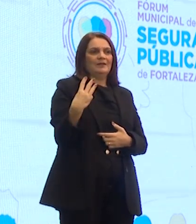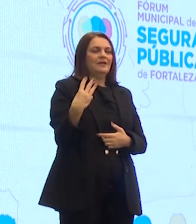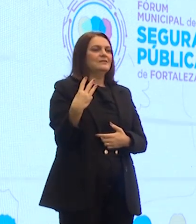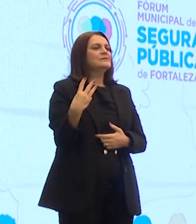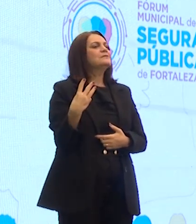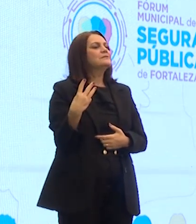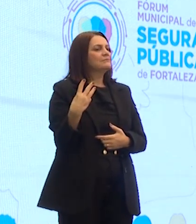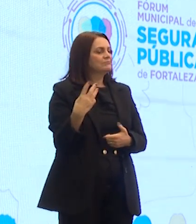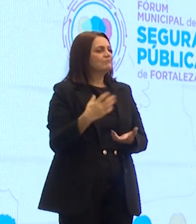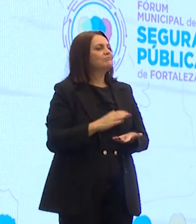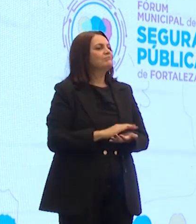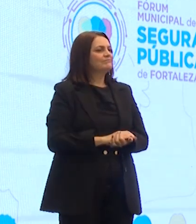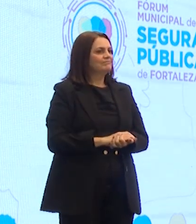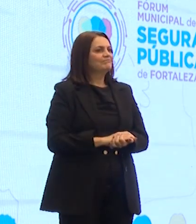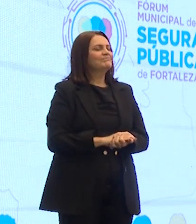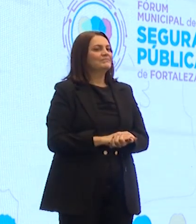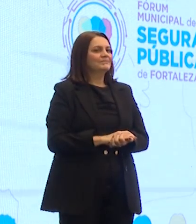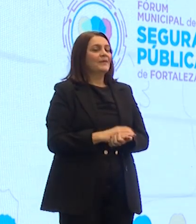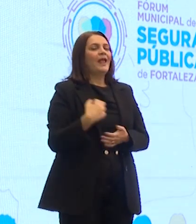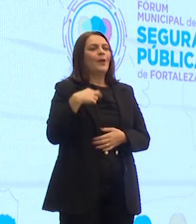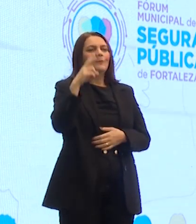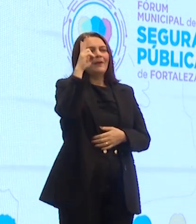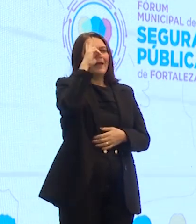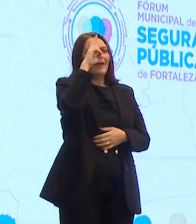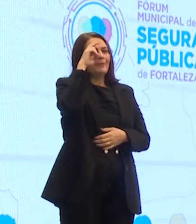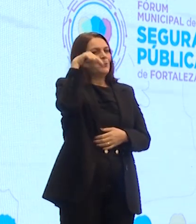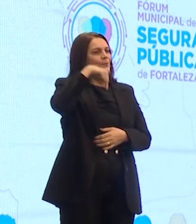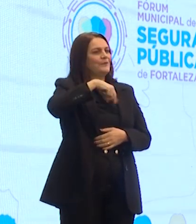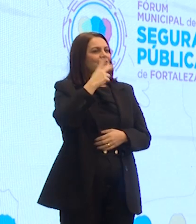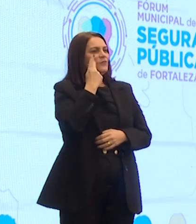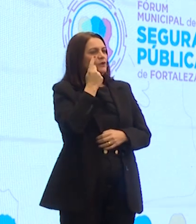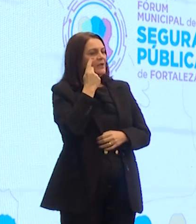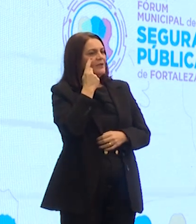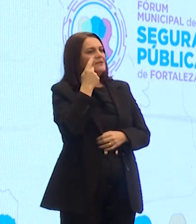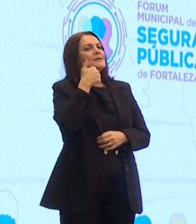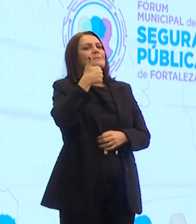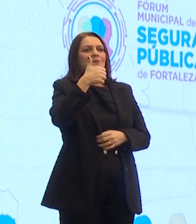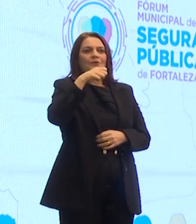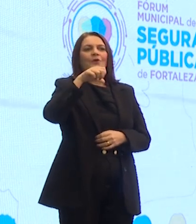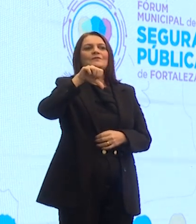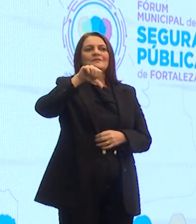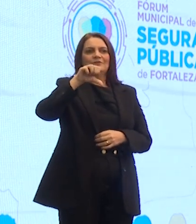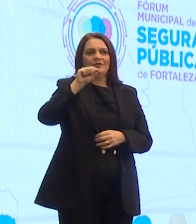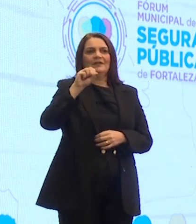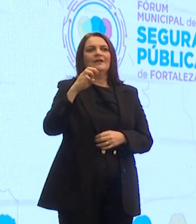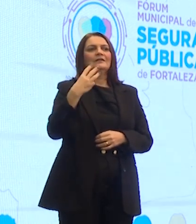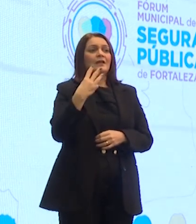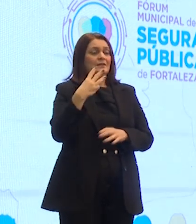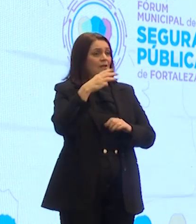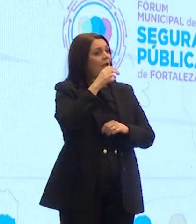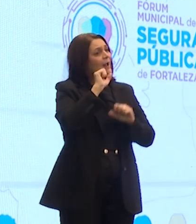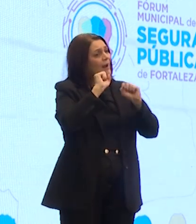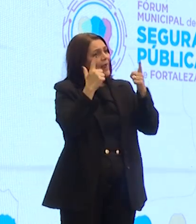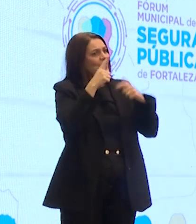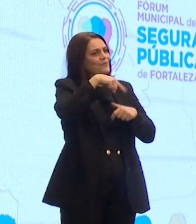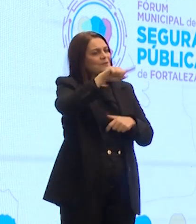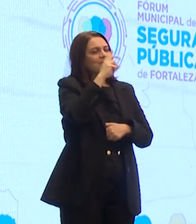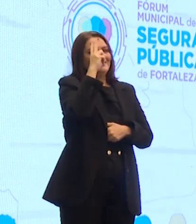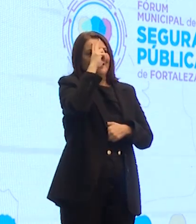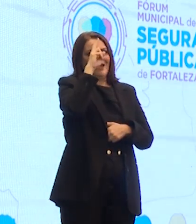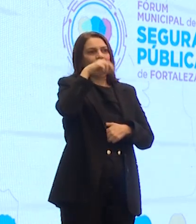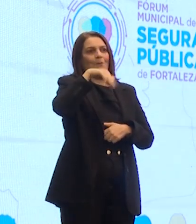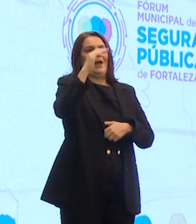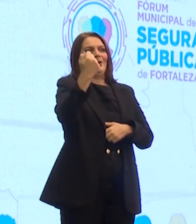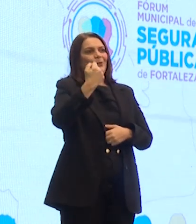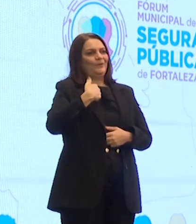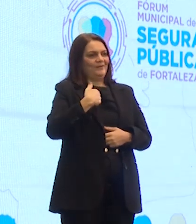dia. E eu lembro de Fortaleza de 1983. Claro que vocês lembram mais do que eu. E